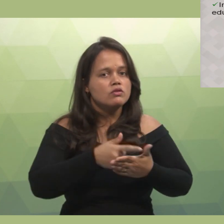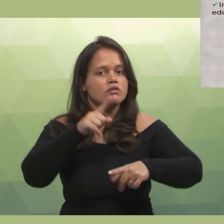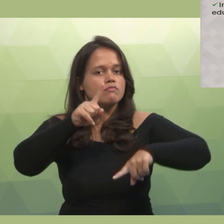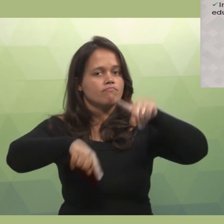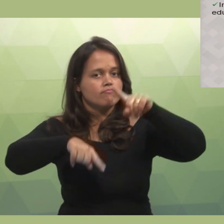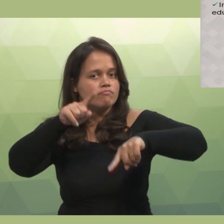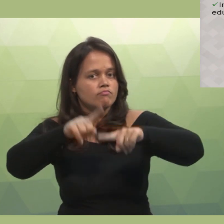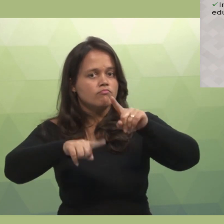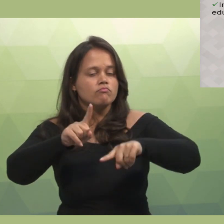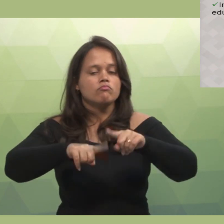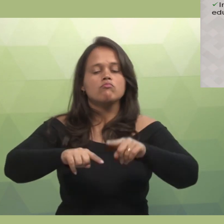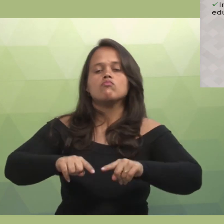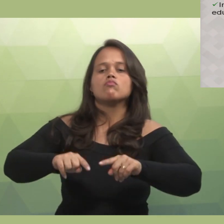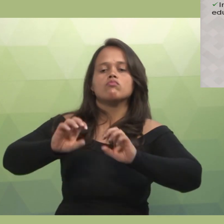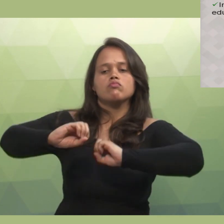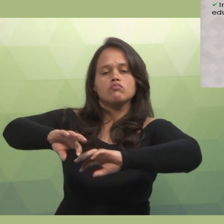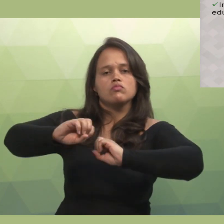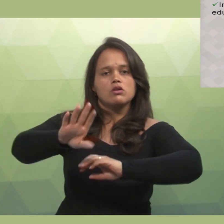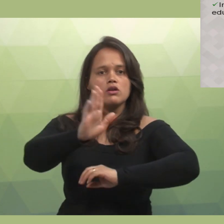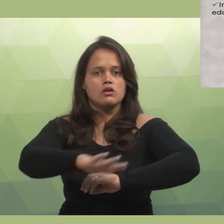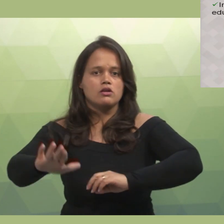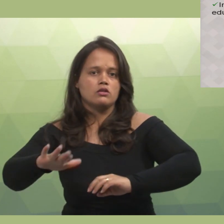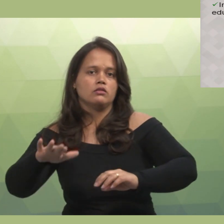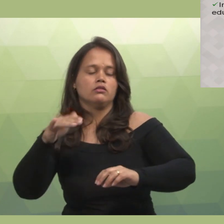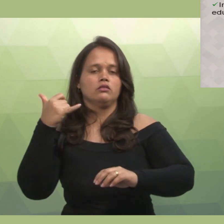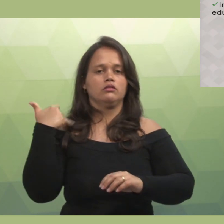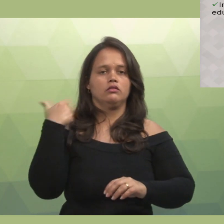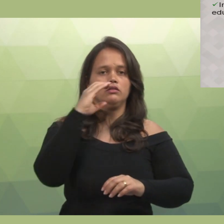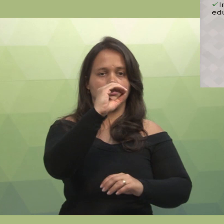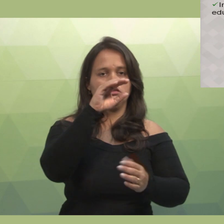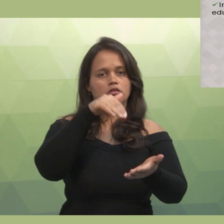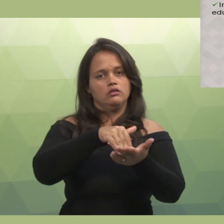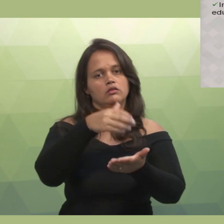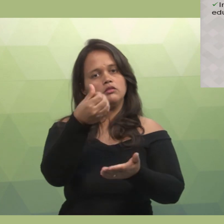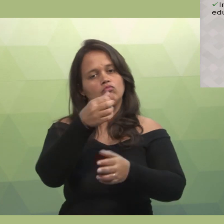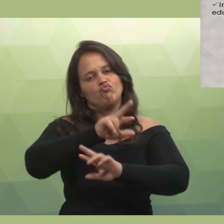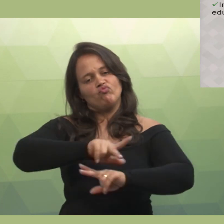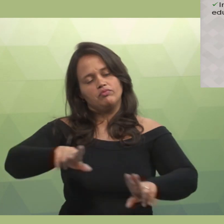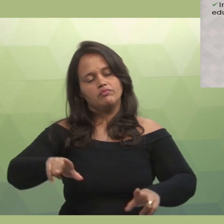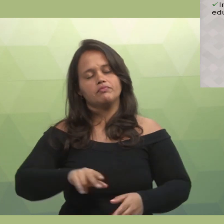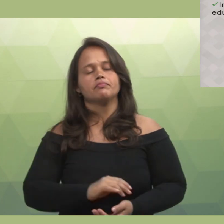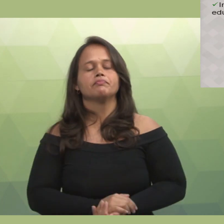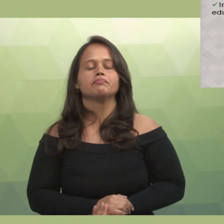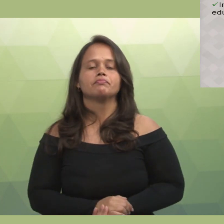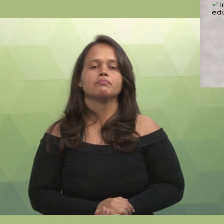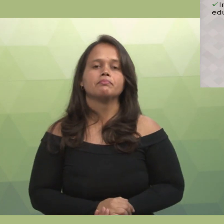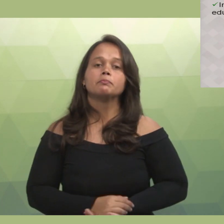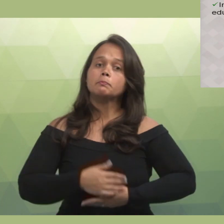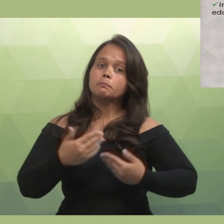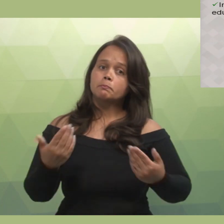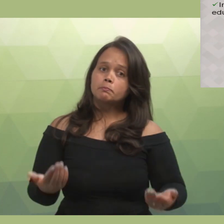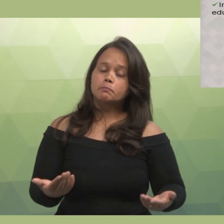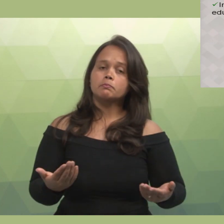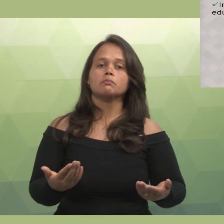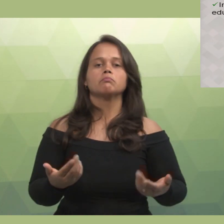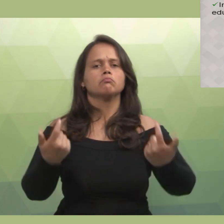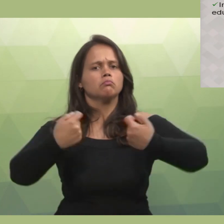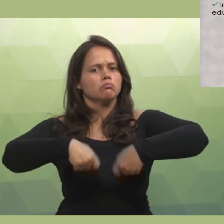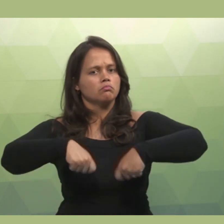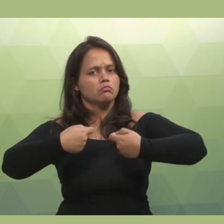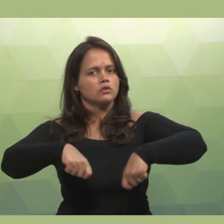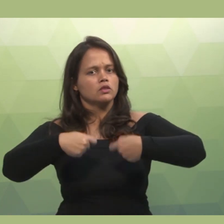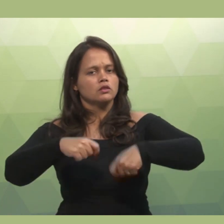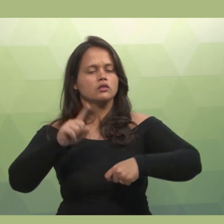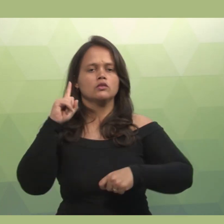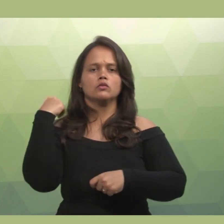aquisição de recursos materiais para o atendimento às crianças de 0 a 6 anos, entre outros. Dessa forma,